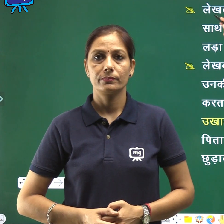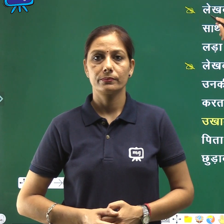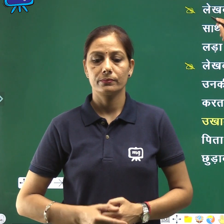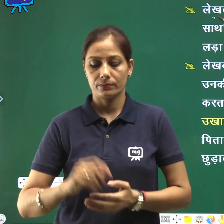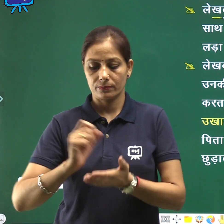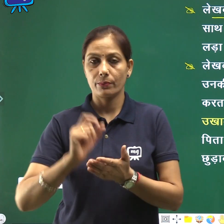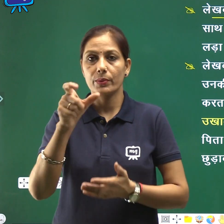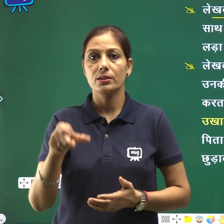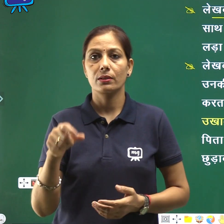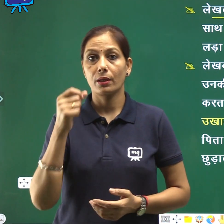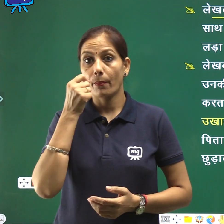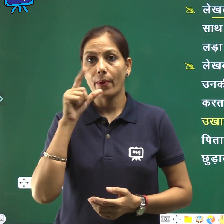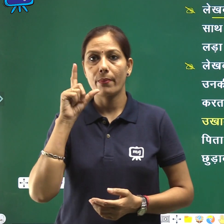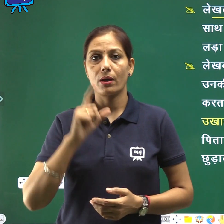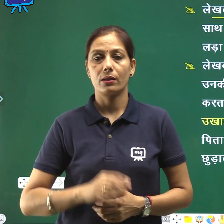लेखक के पिता